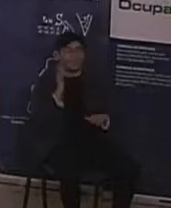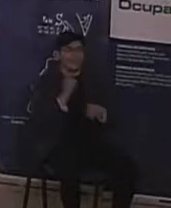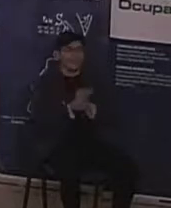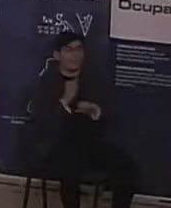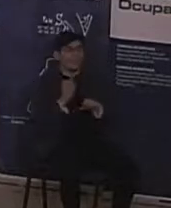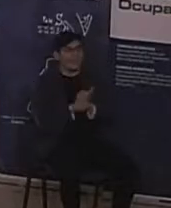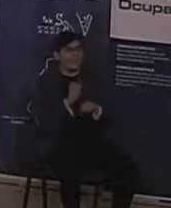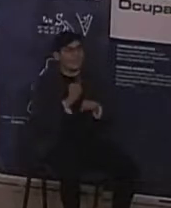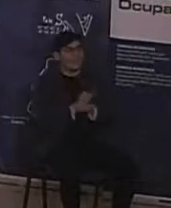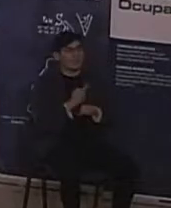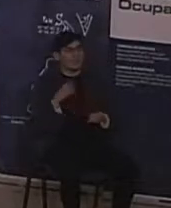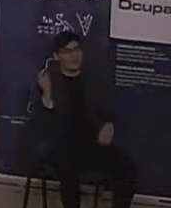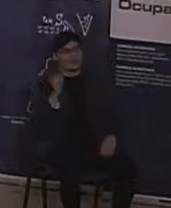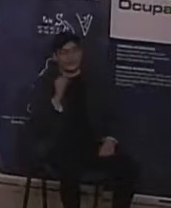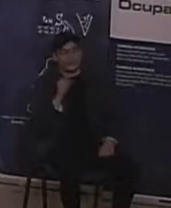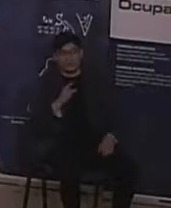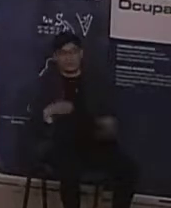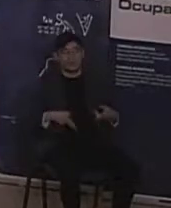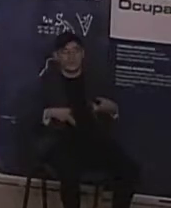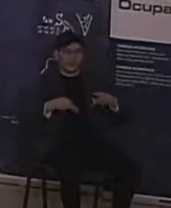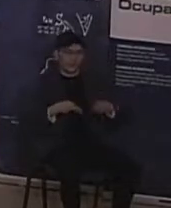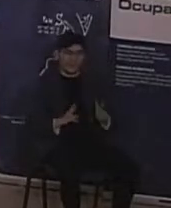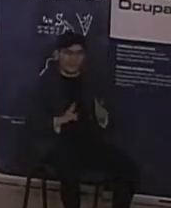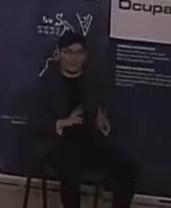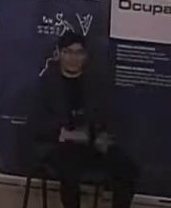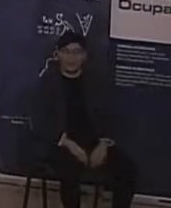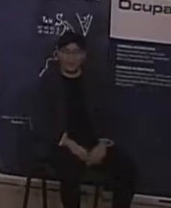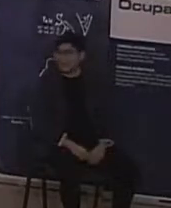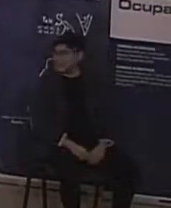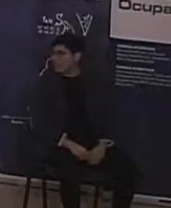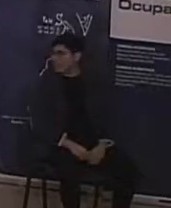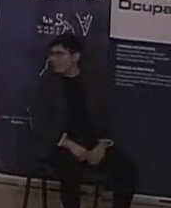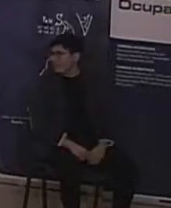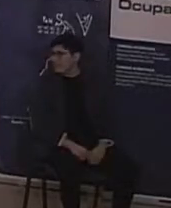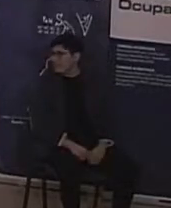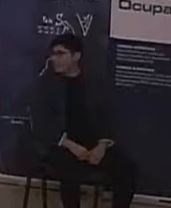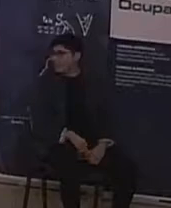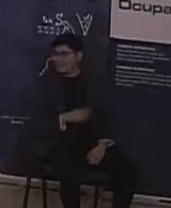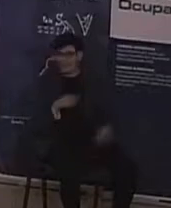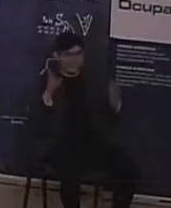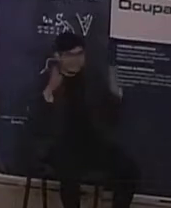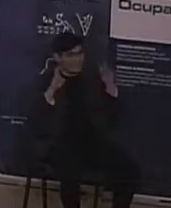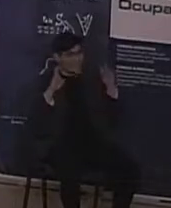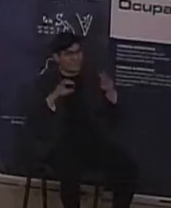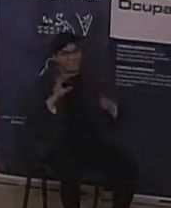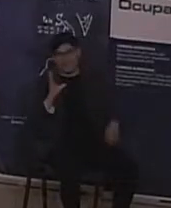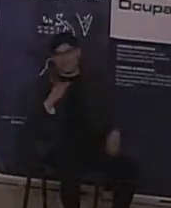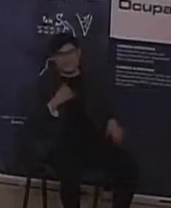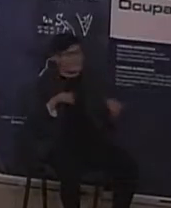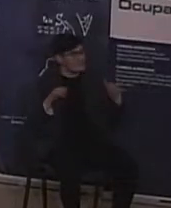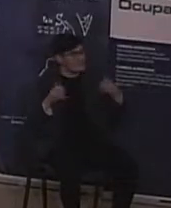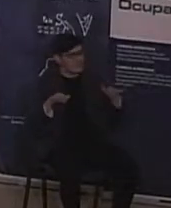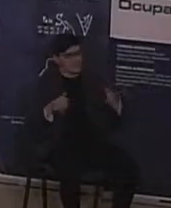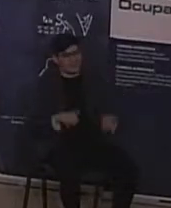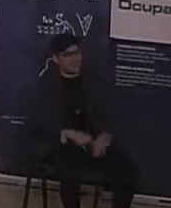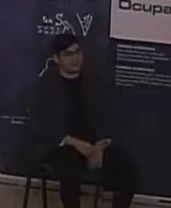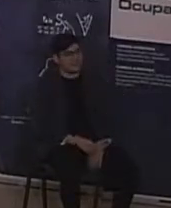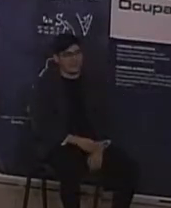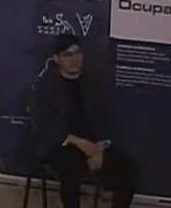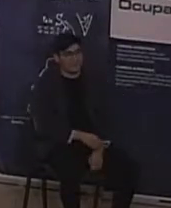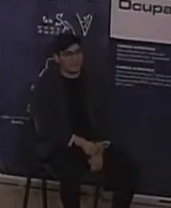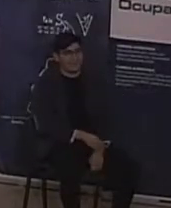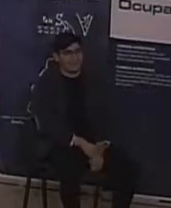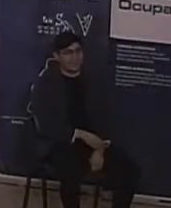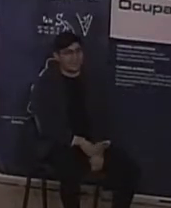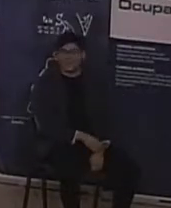derecho qué es y una materia muy divertida es cierto e